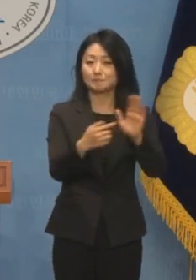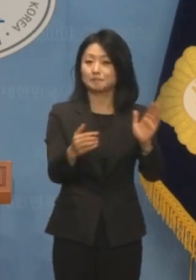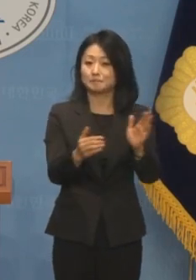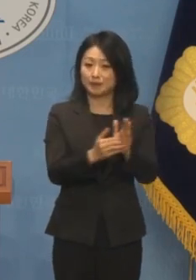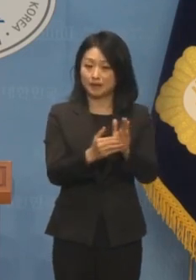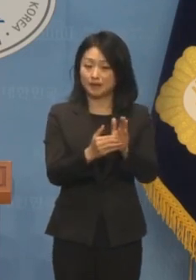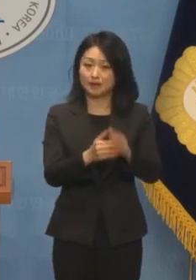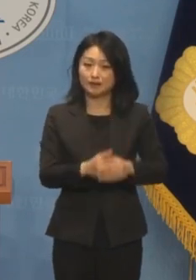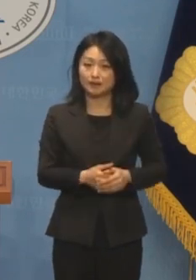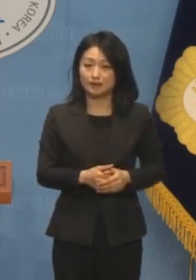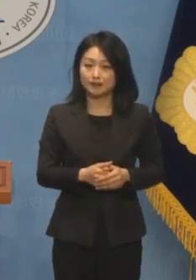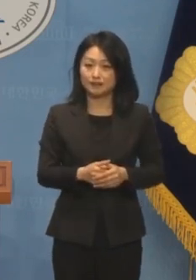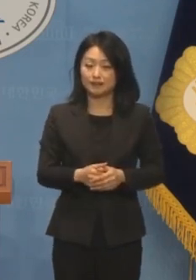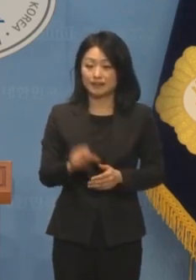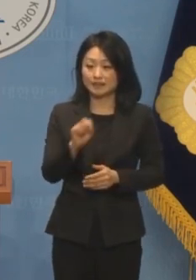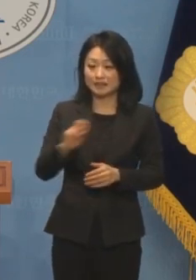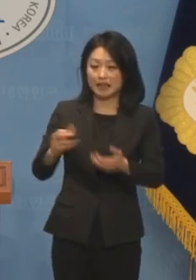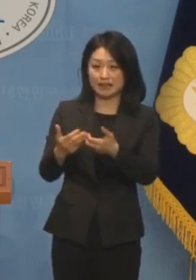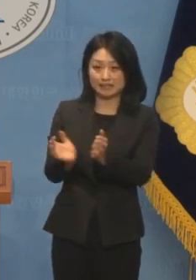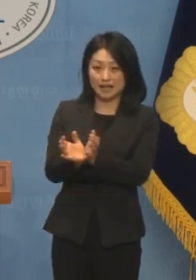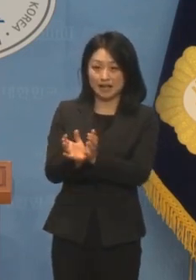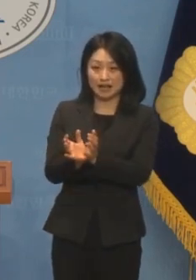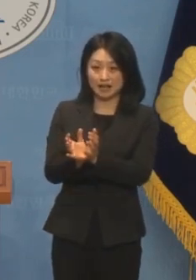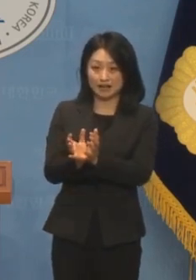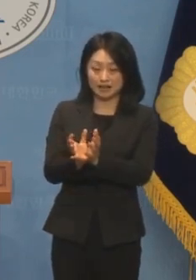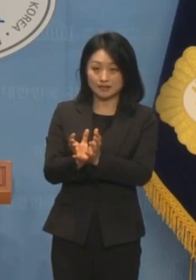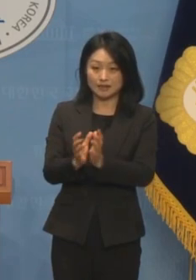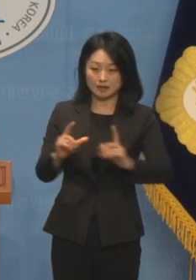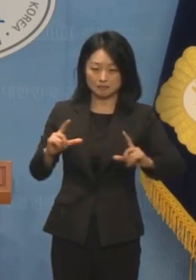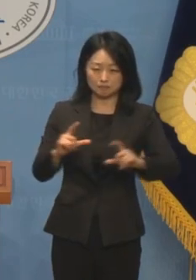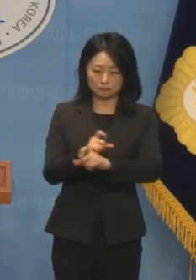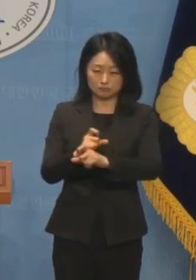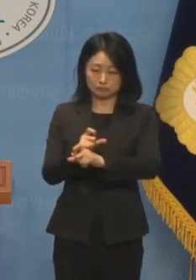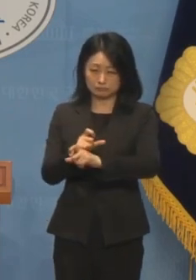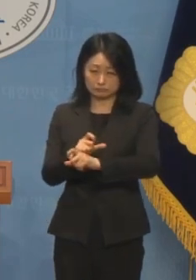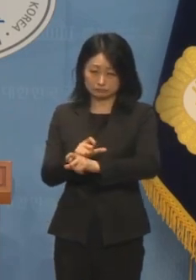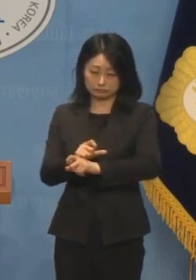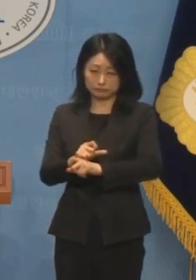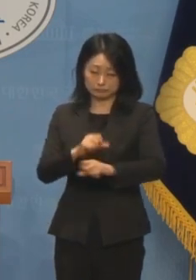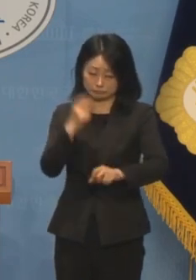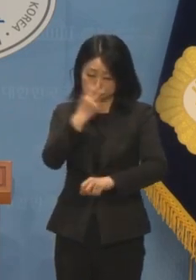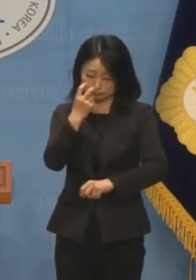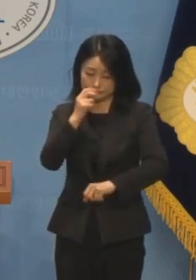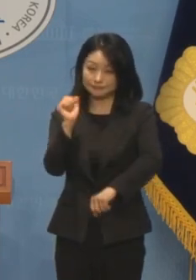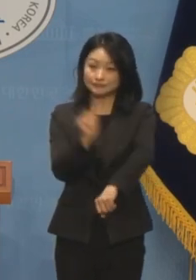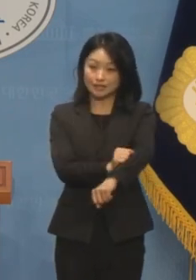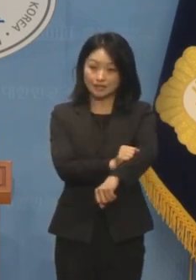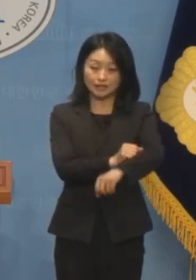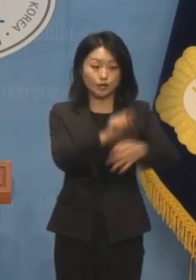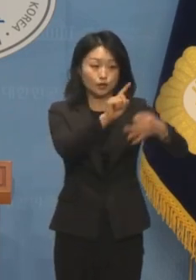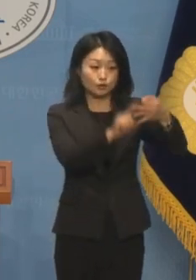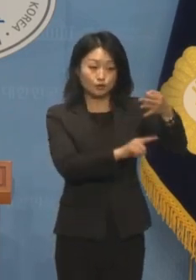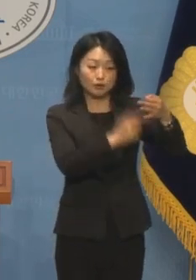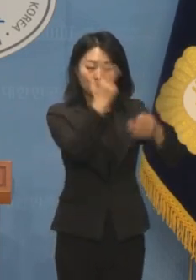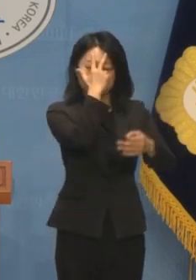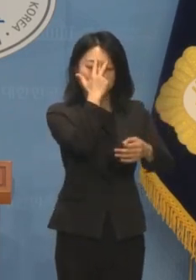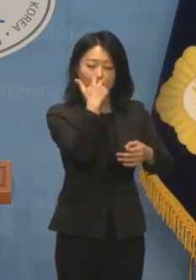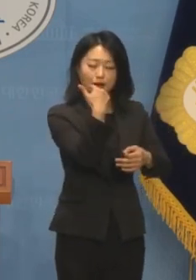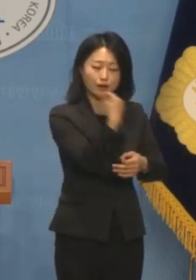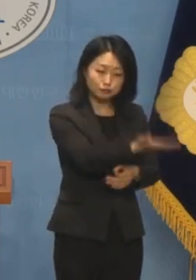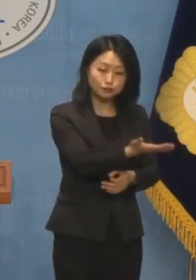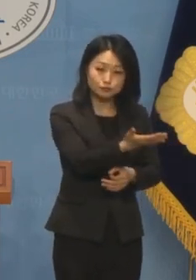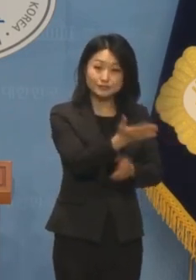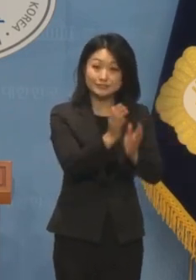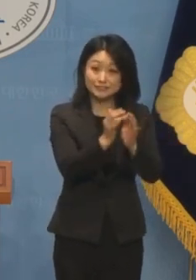한마디로 전 정부와 야당에 대한 정치보복 수사를 열심히 했고 현 정권에 대해서는 봐주기를 할